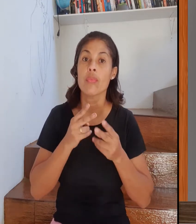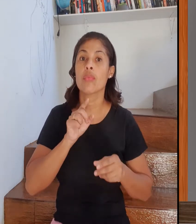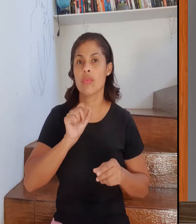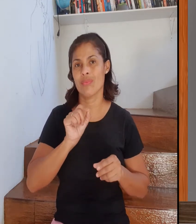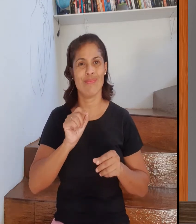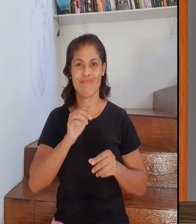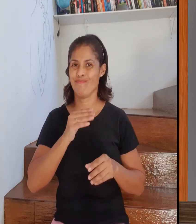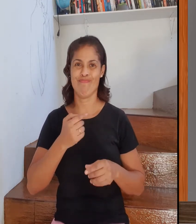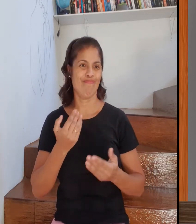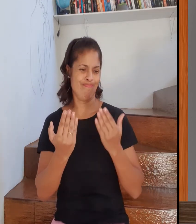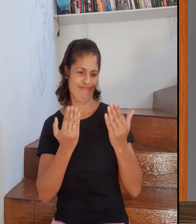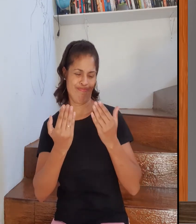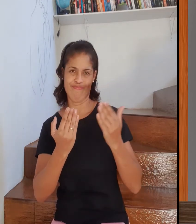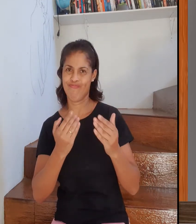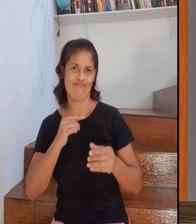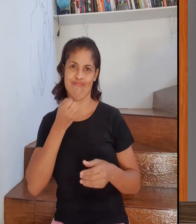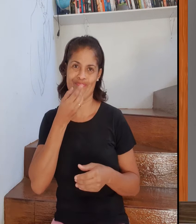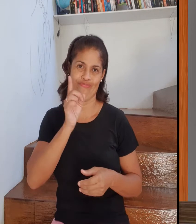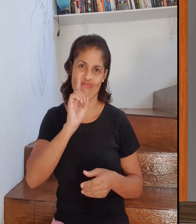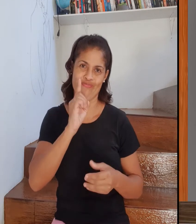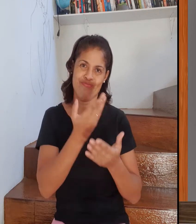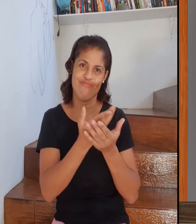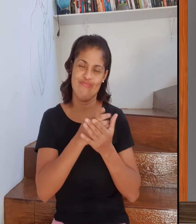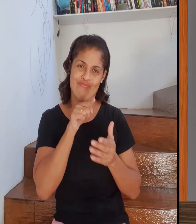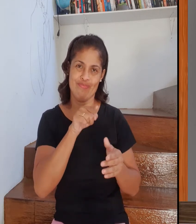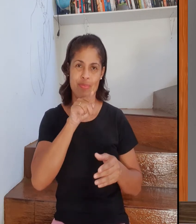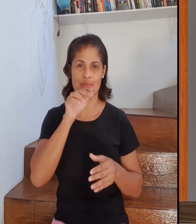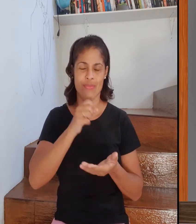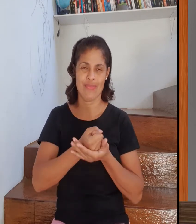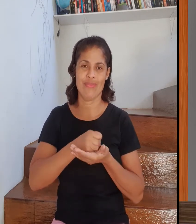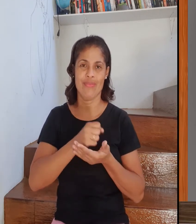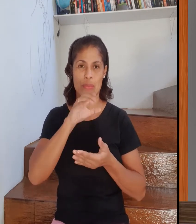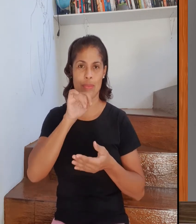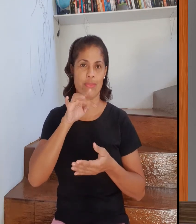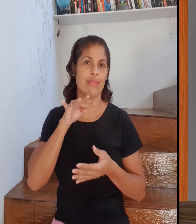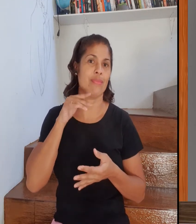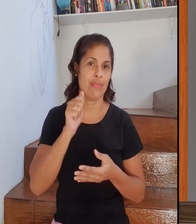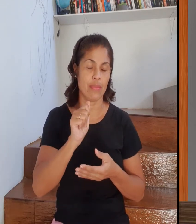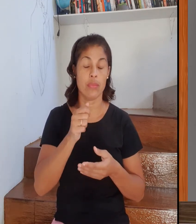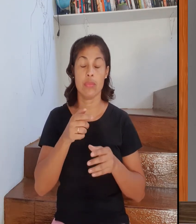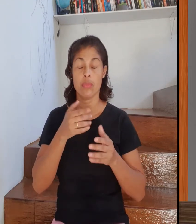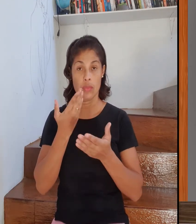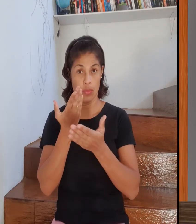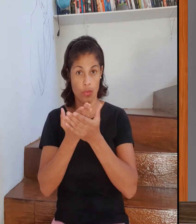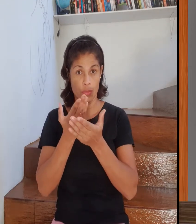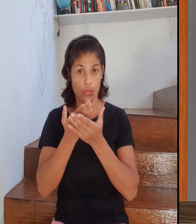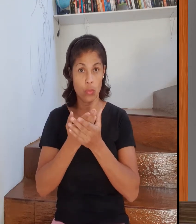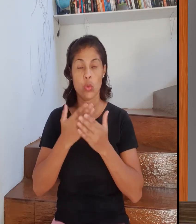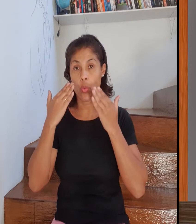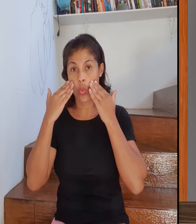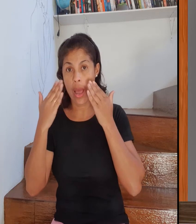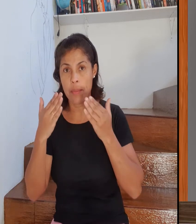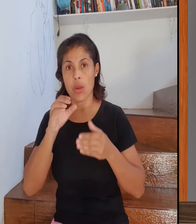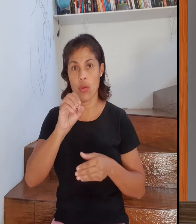é um bom parâmetro para estudarmos a farmacocinética. Assim, nós usamos o volume de distribuição aparente,